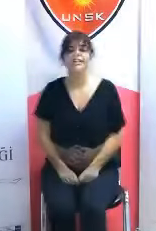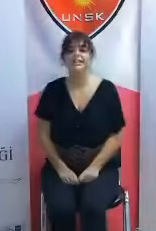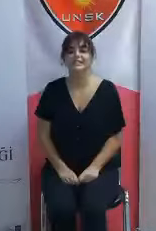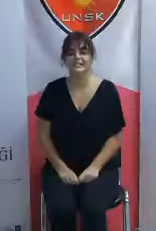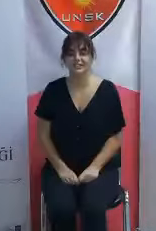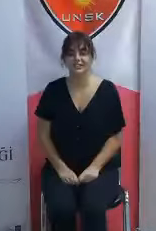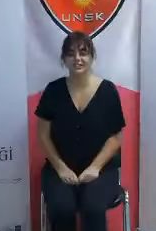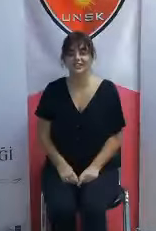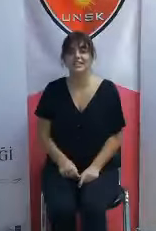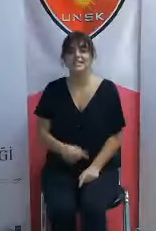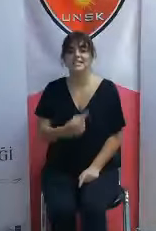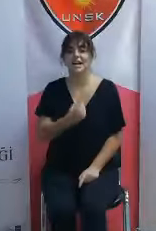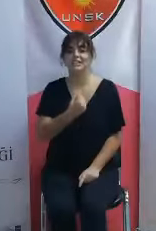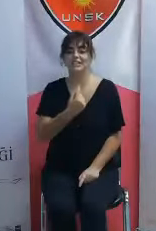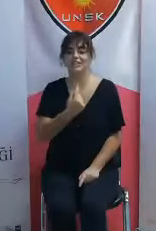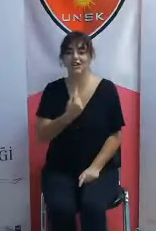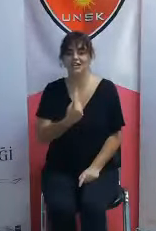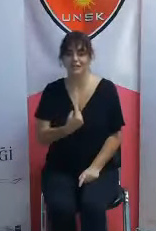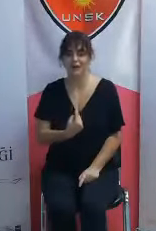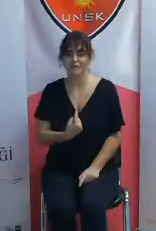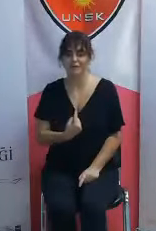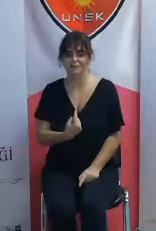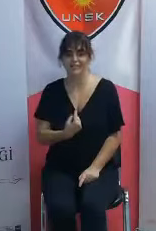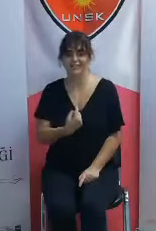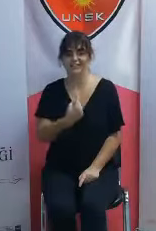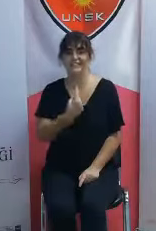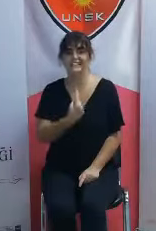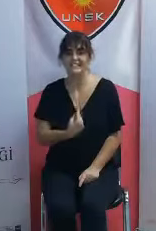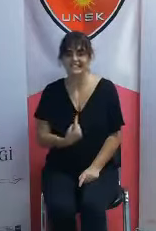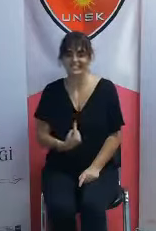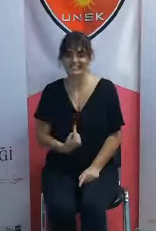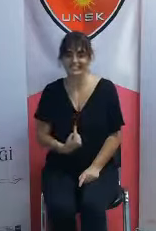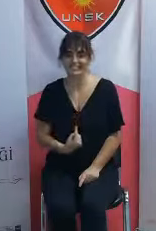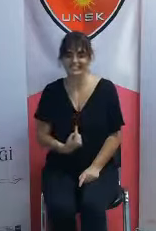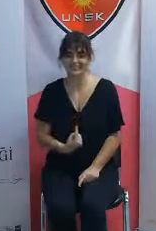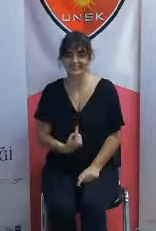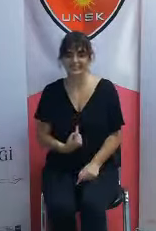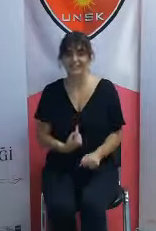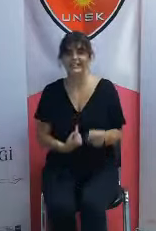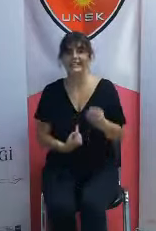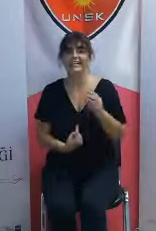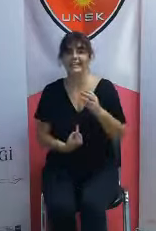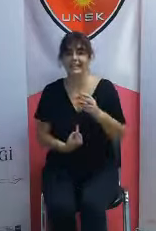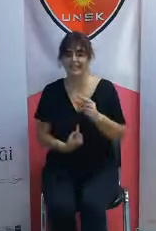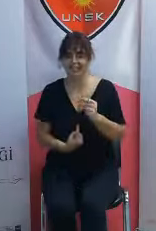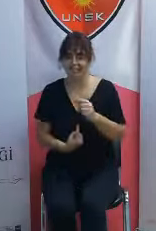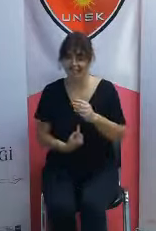I için sadece işaret parmağımız açık. I. İ.